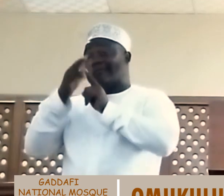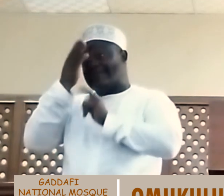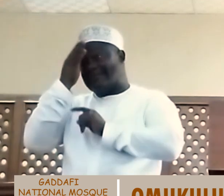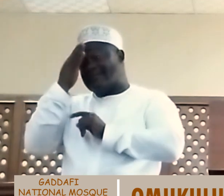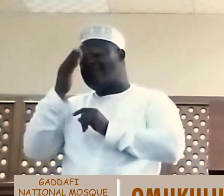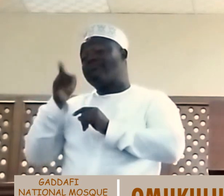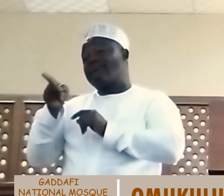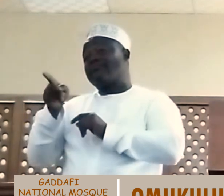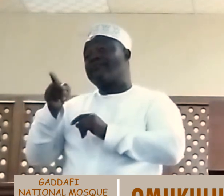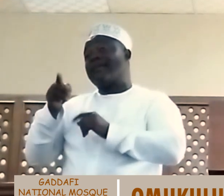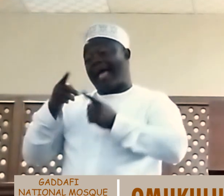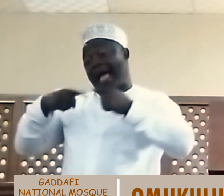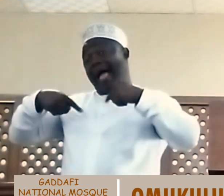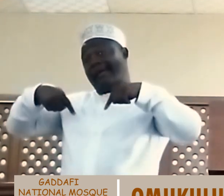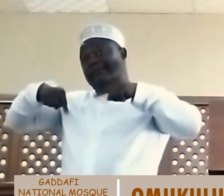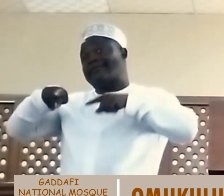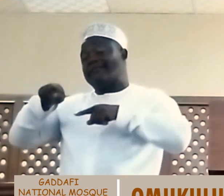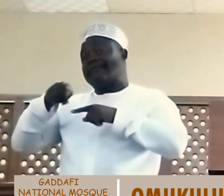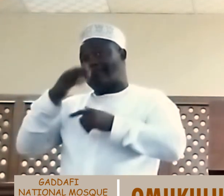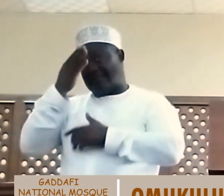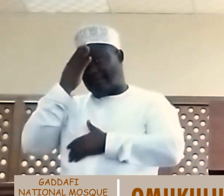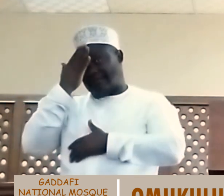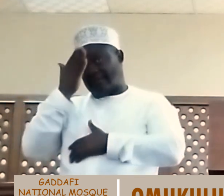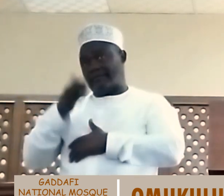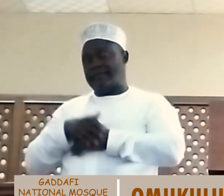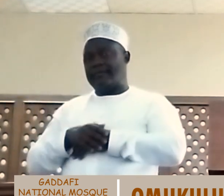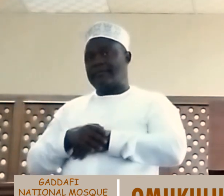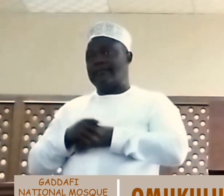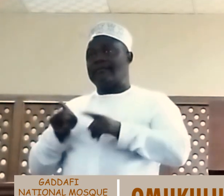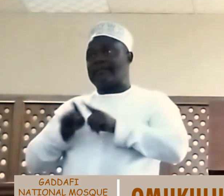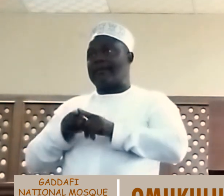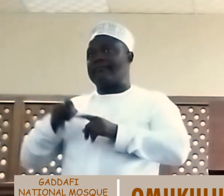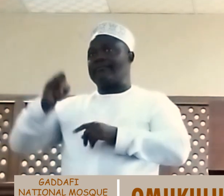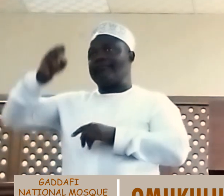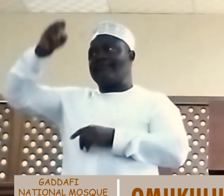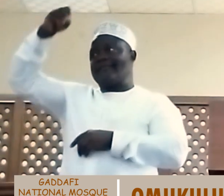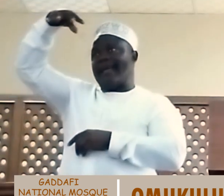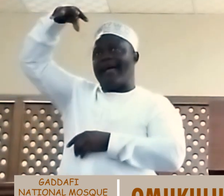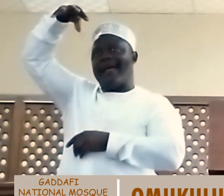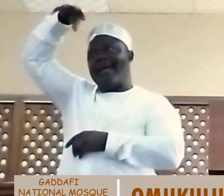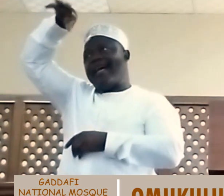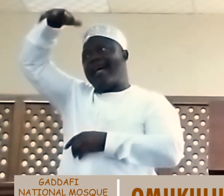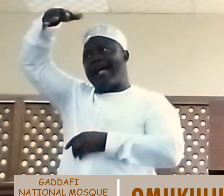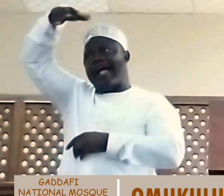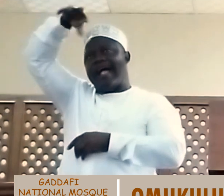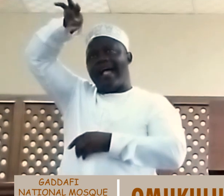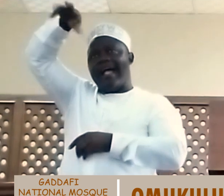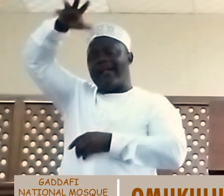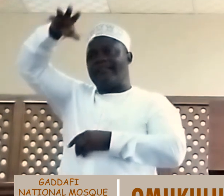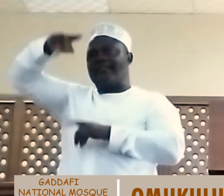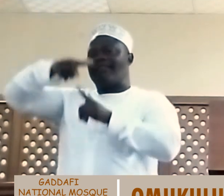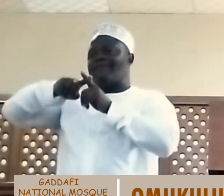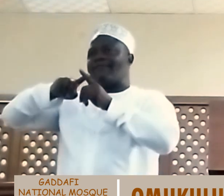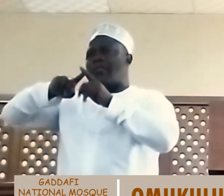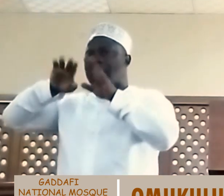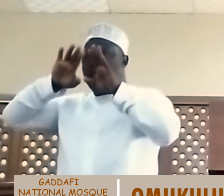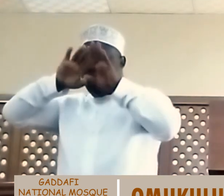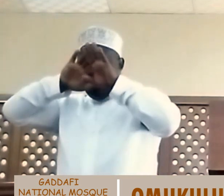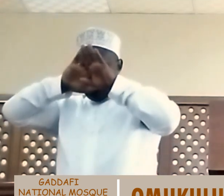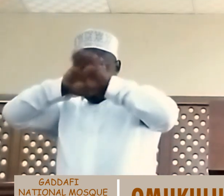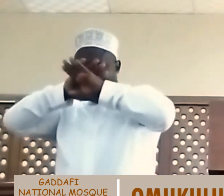eno ey'obusiraamu ng'ettaala etumulisiza okutujja mu